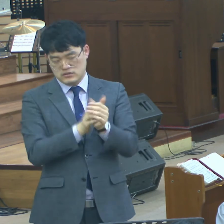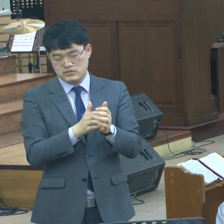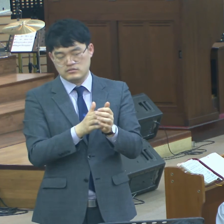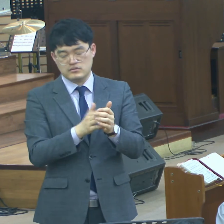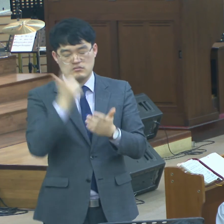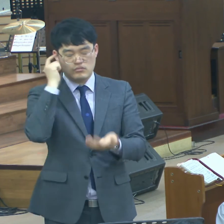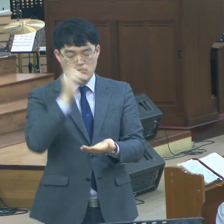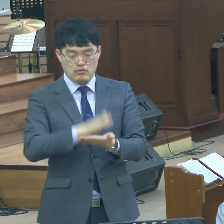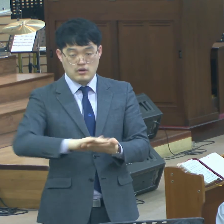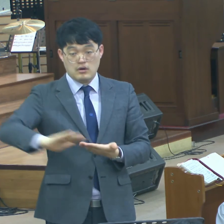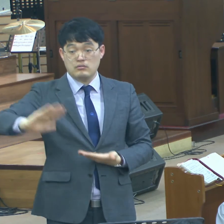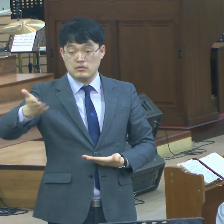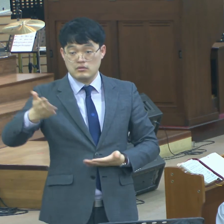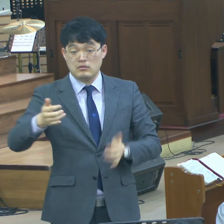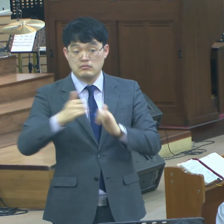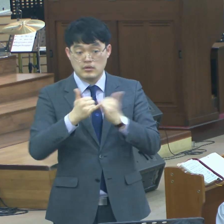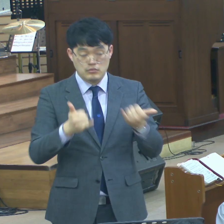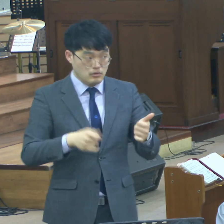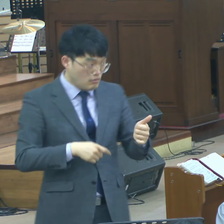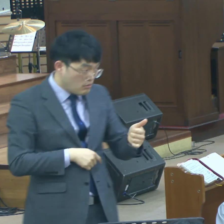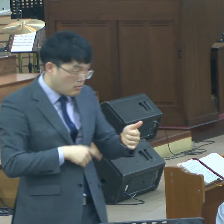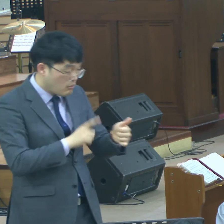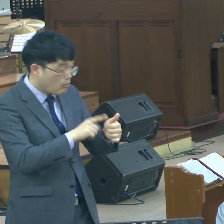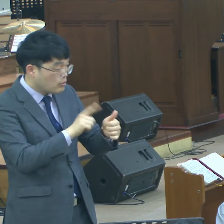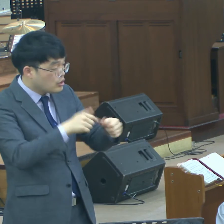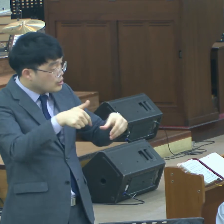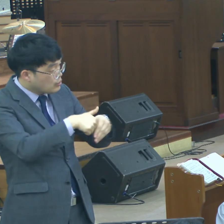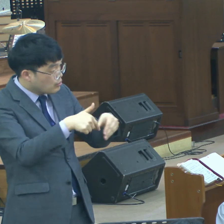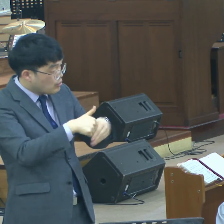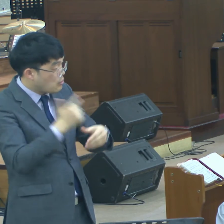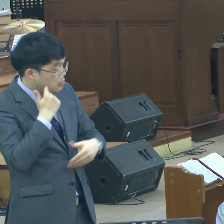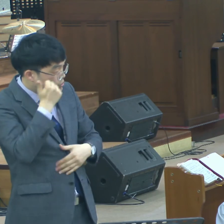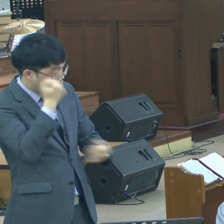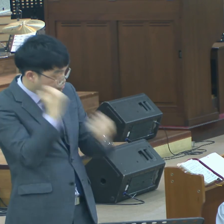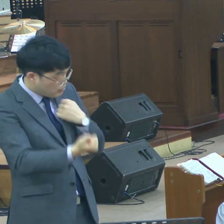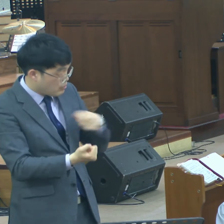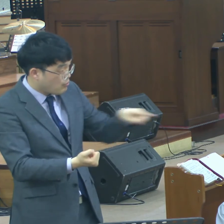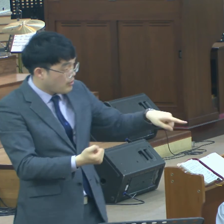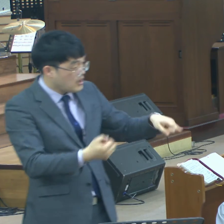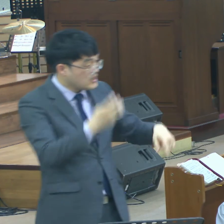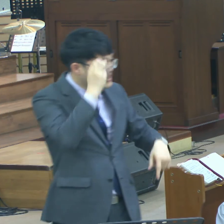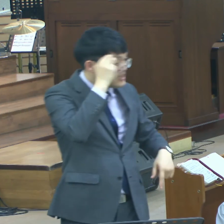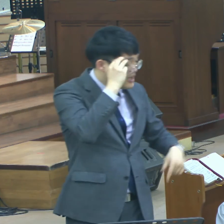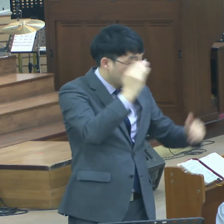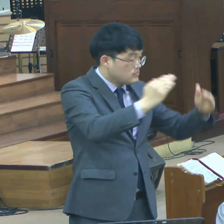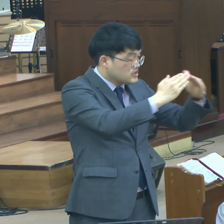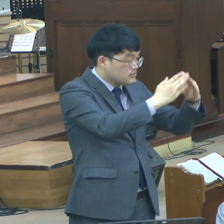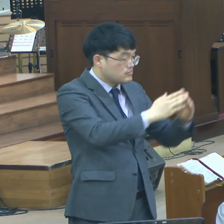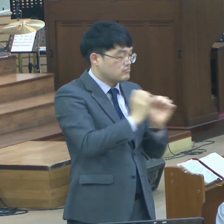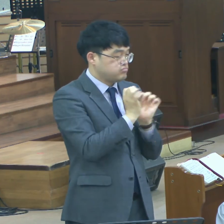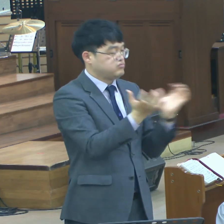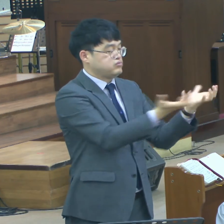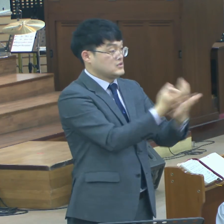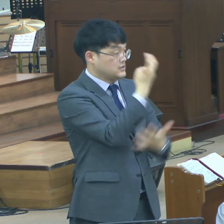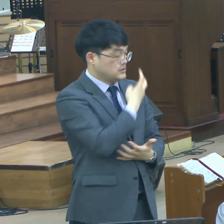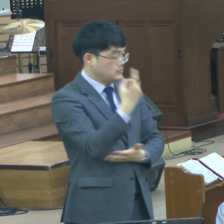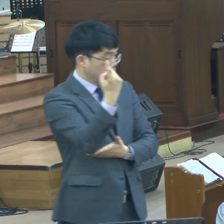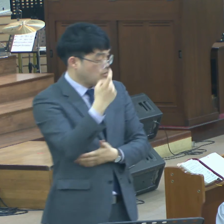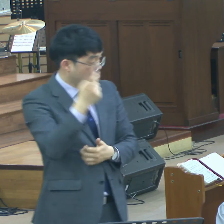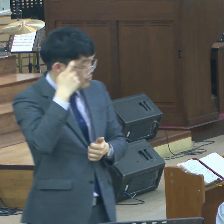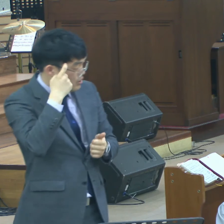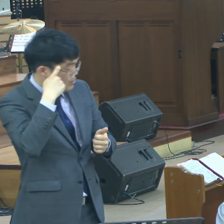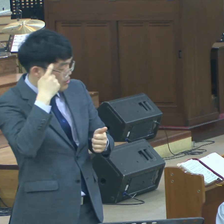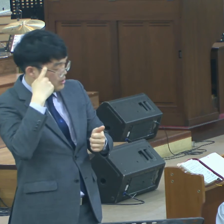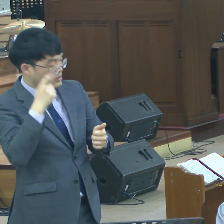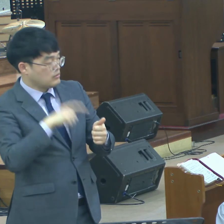사람들이 시브란디 목사님을 보면서 감동을 받고 당신은 어떻게 그런 일을 했습니까? 모두가 미워하고